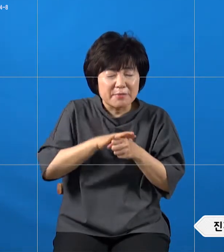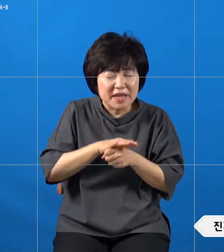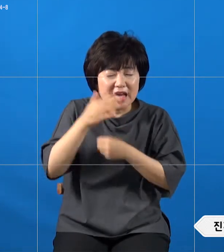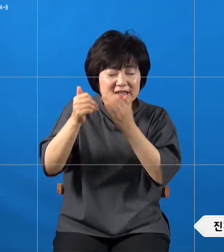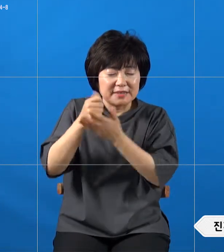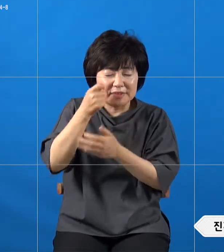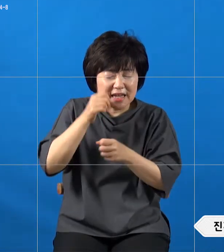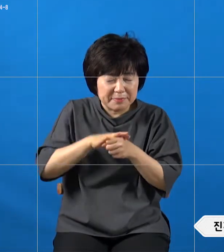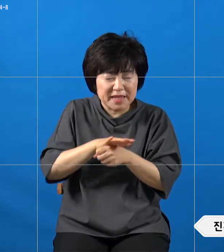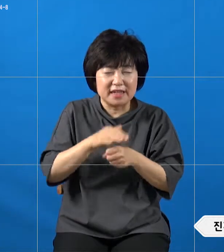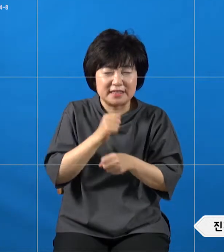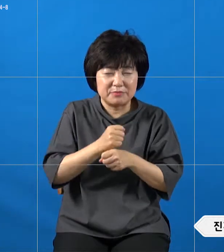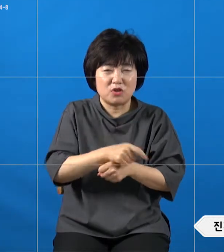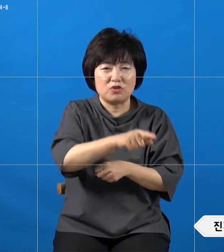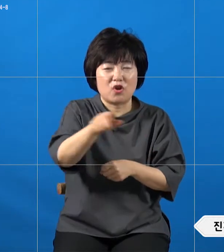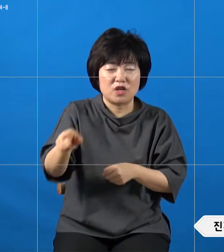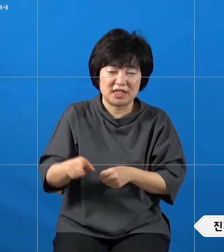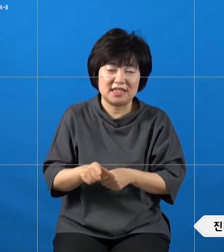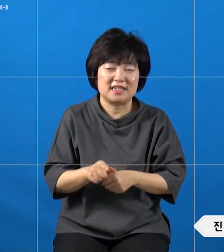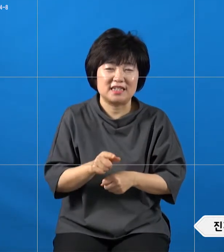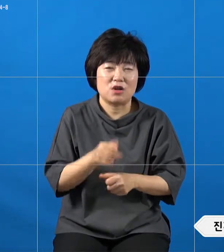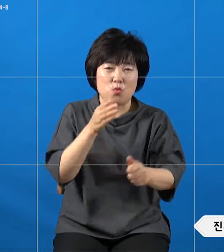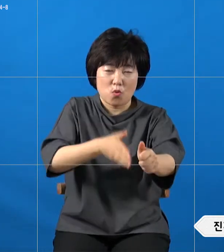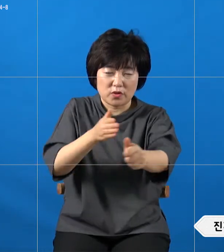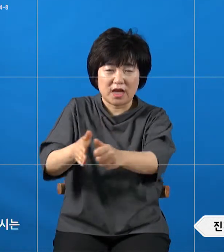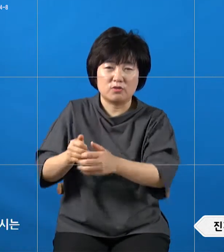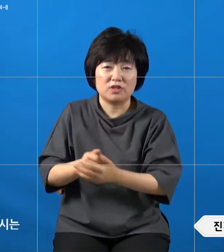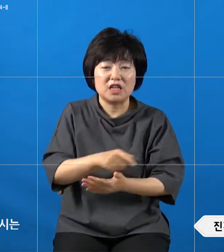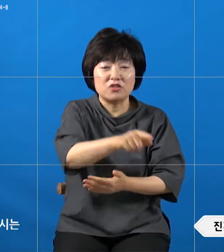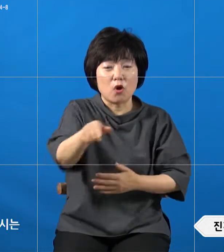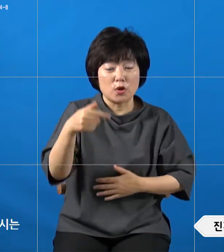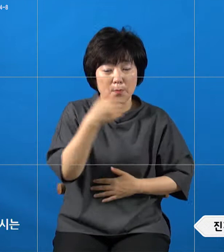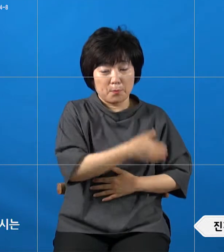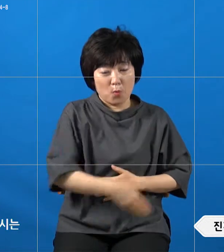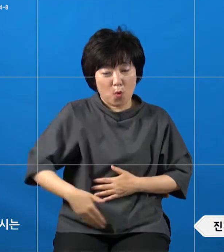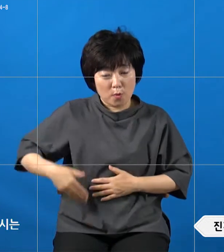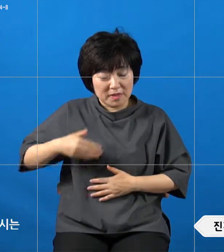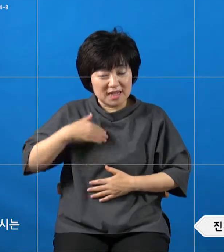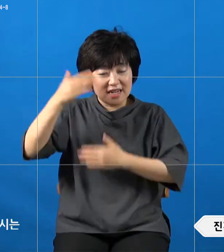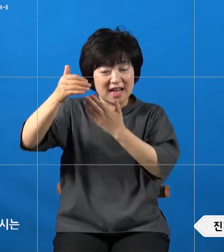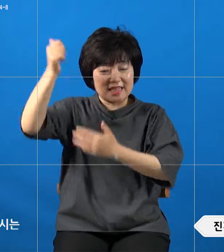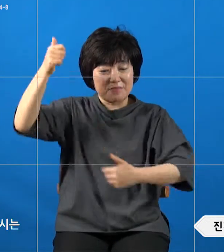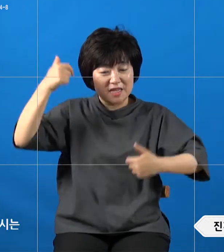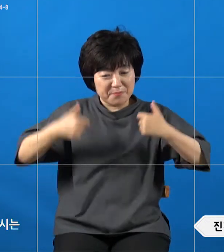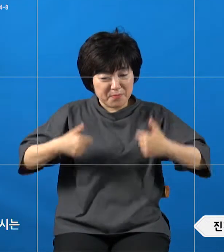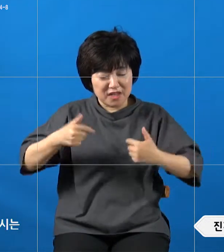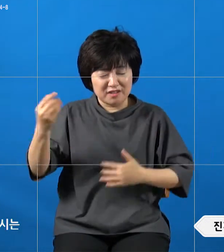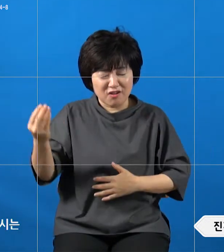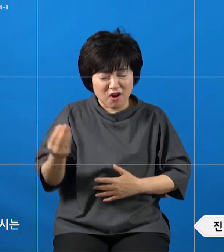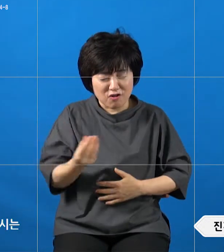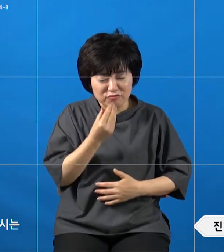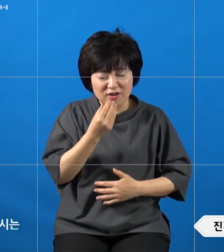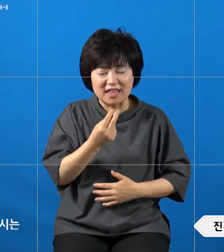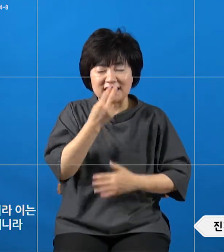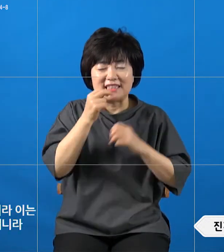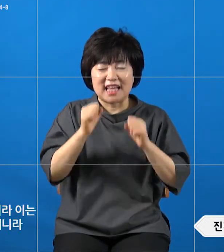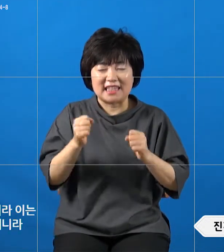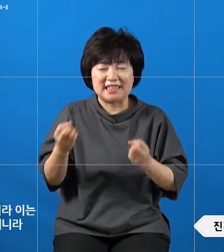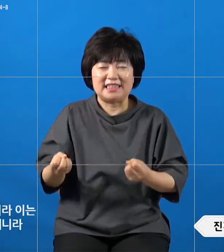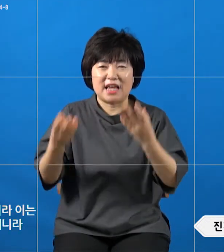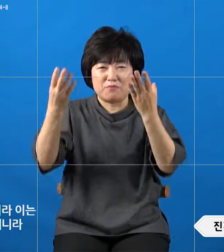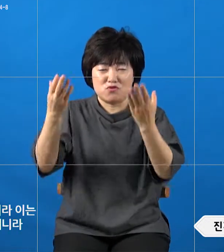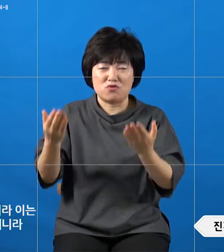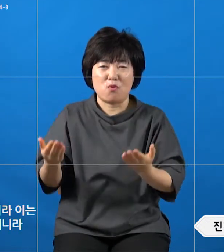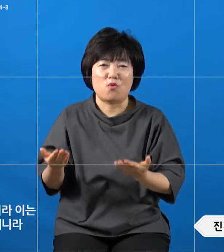너희를 권하노니 너희 몸을 하나님이 기뻐하시는 거룩한 산 제물로 드리라. 이는